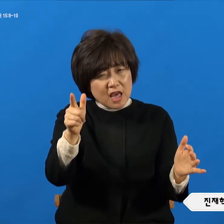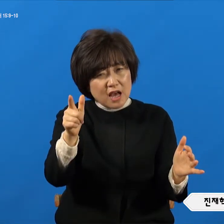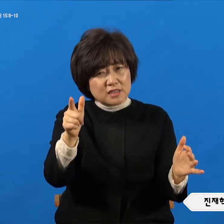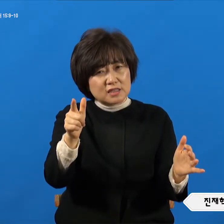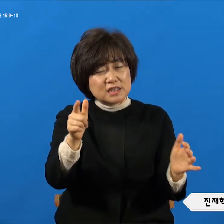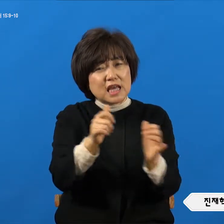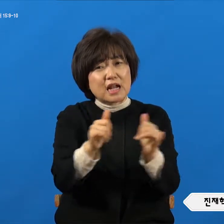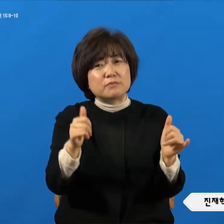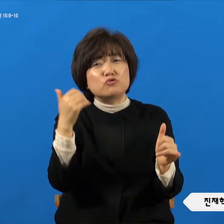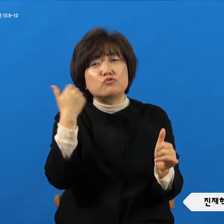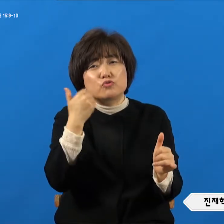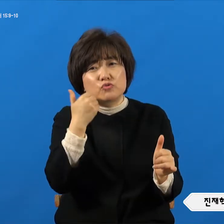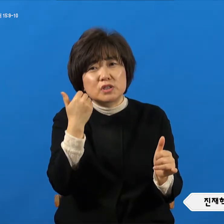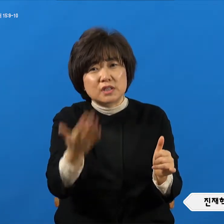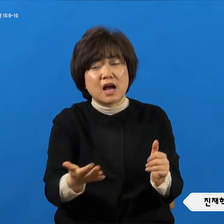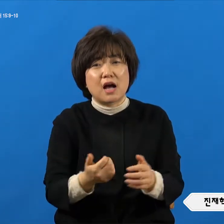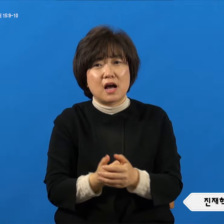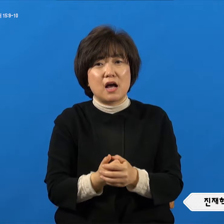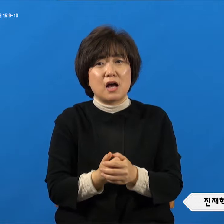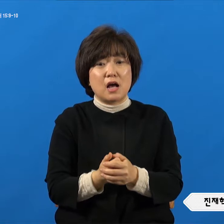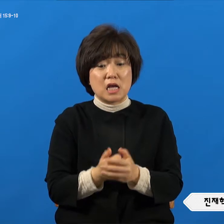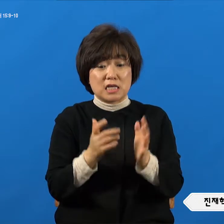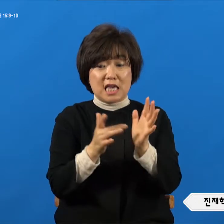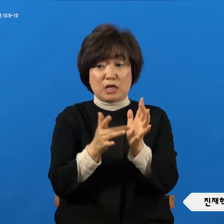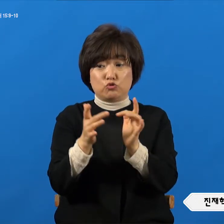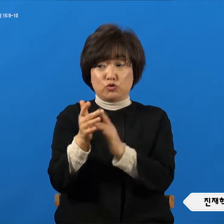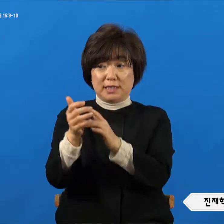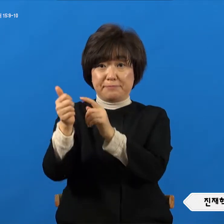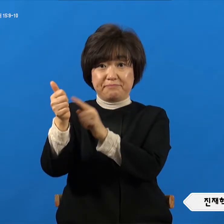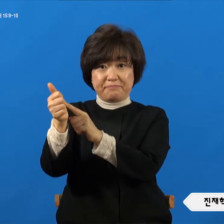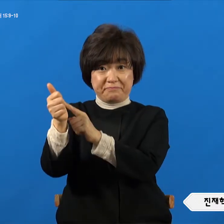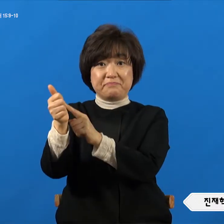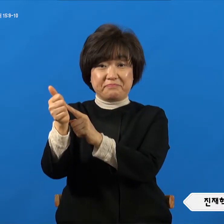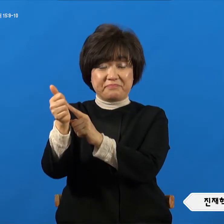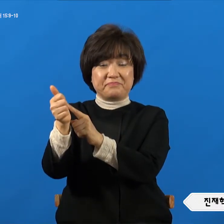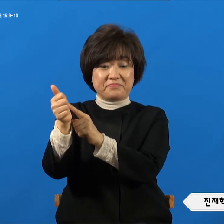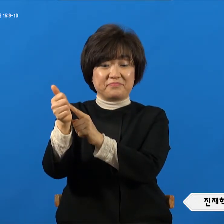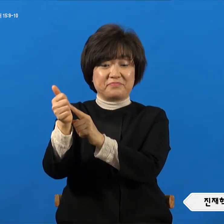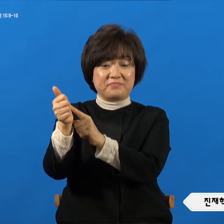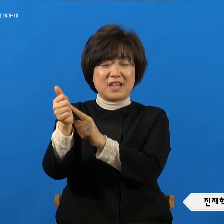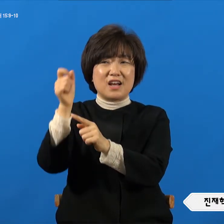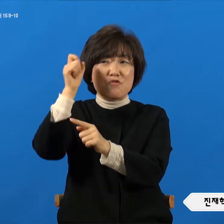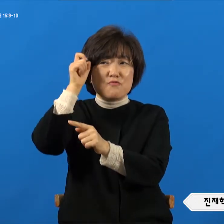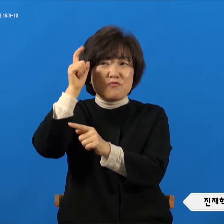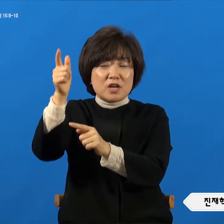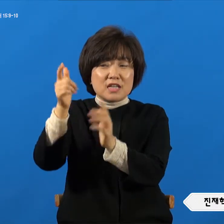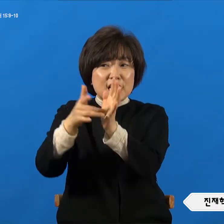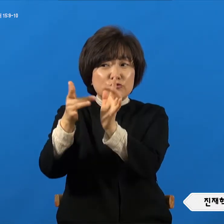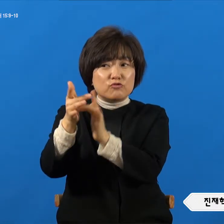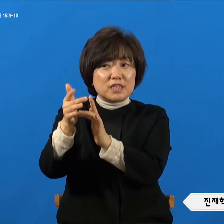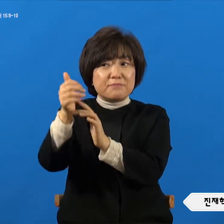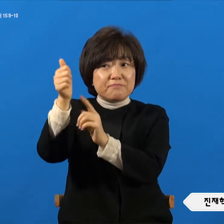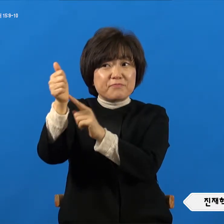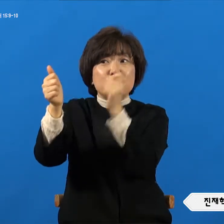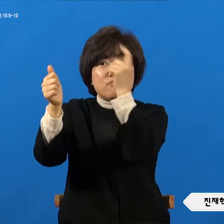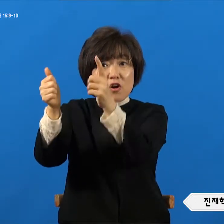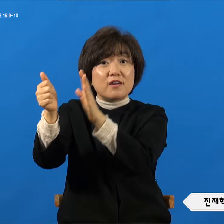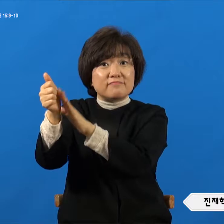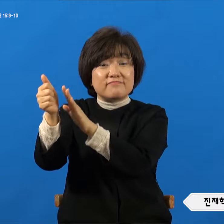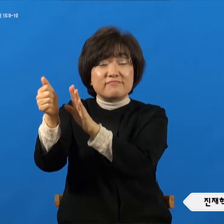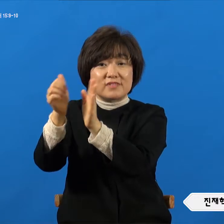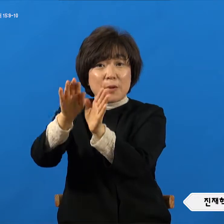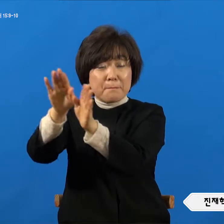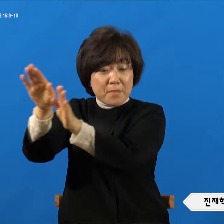과연 누구일까? 물론 예수님을 빼고 난 후에 가장 위대한 인물이 누굴까라고